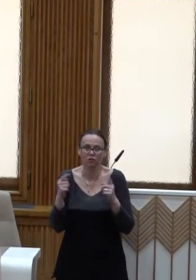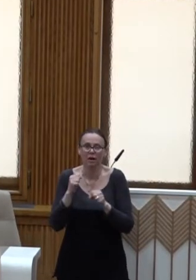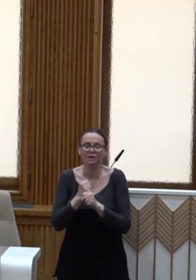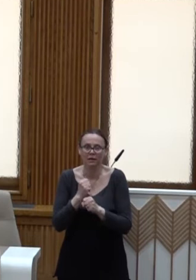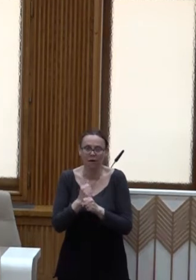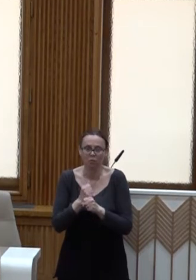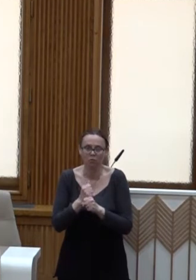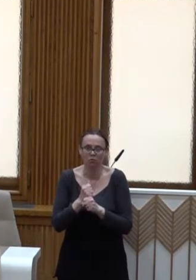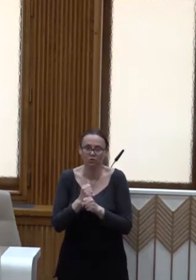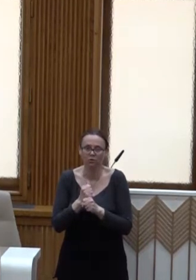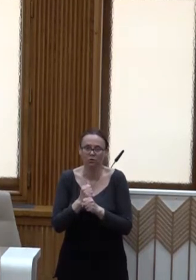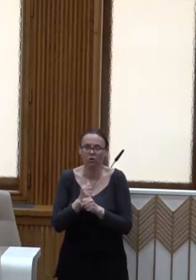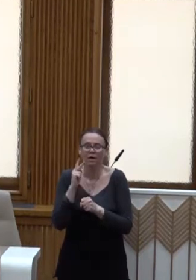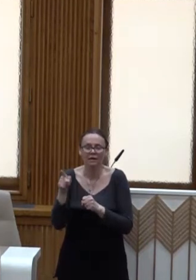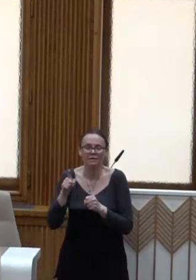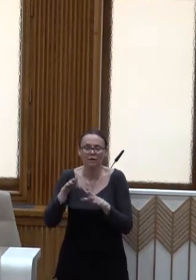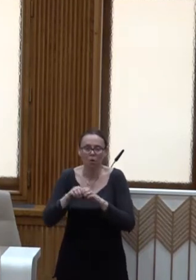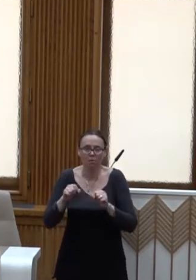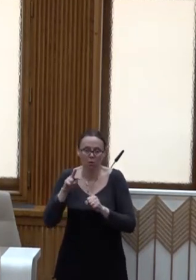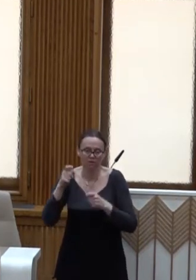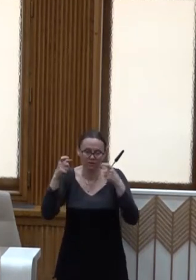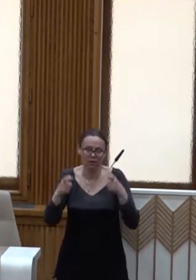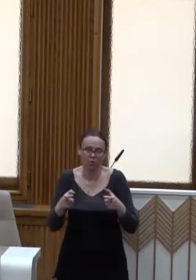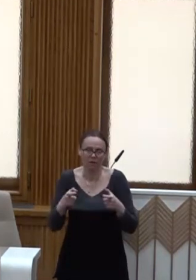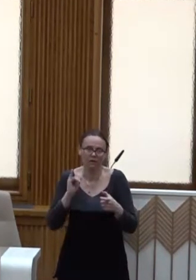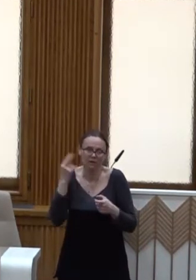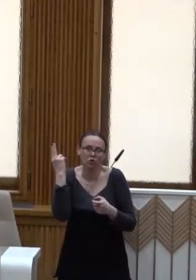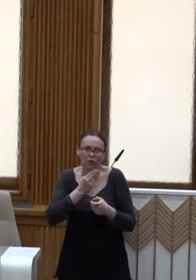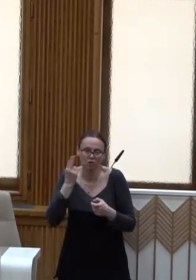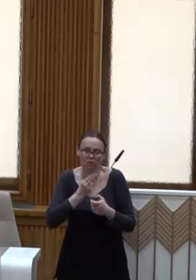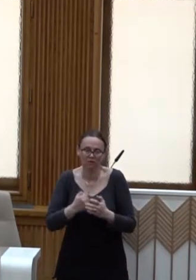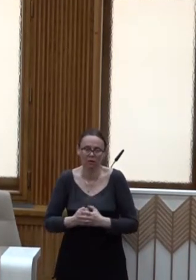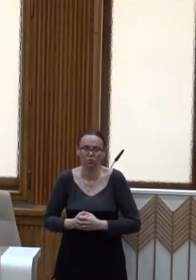se upravlja v teh objektih, da so tukaj razumevajoči.